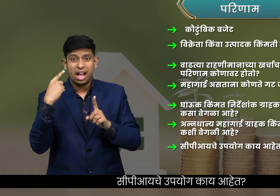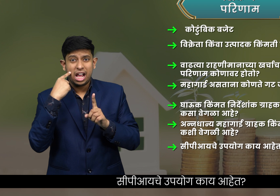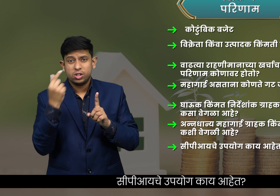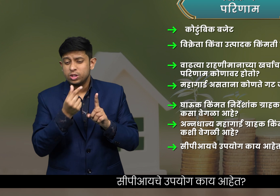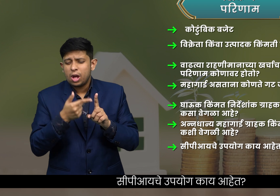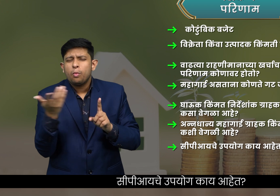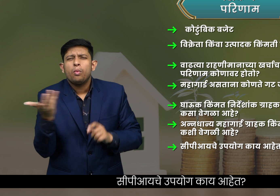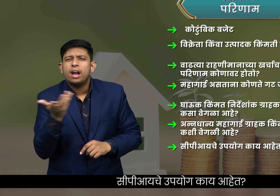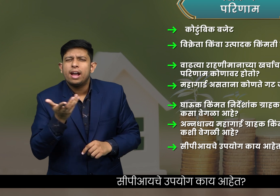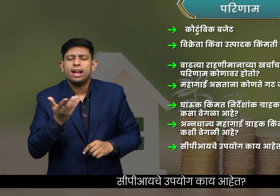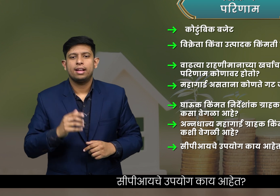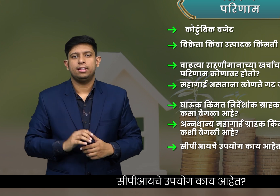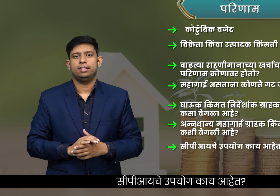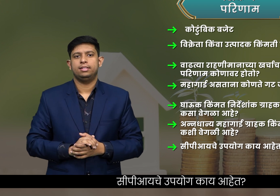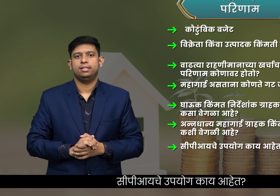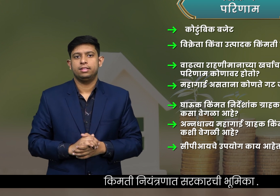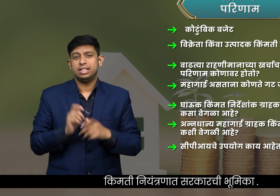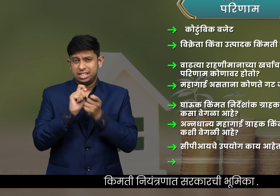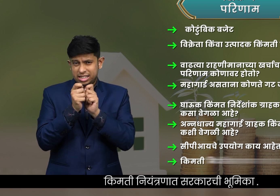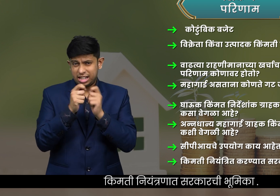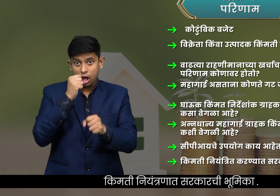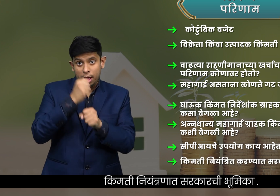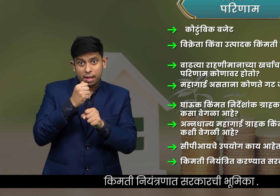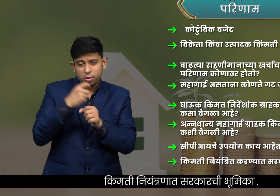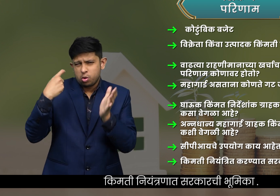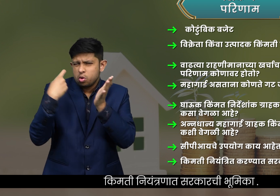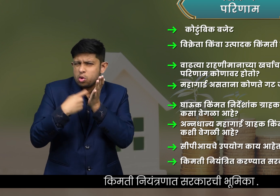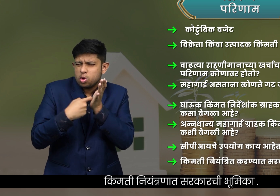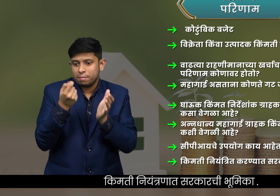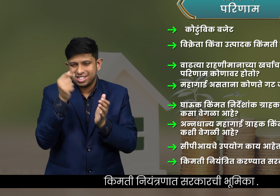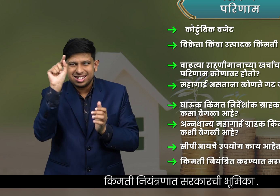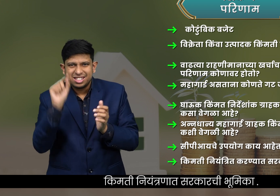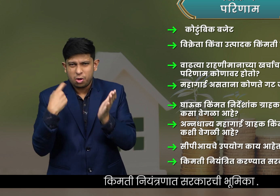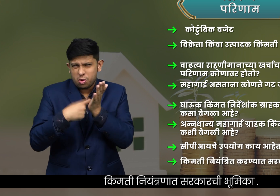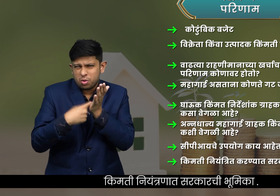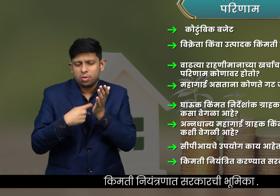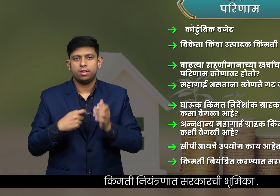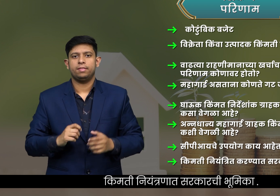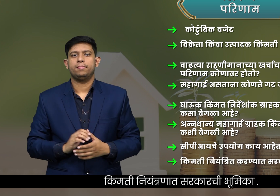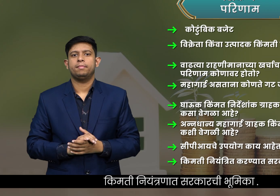CPI चे उपयोग काय आहेत, किंमती नियंत्रणात सरकारची भूमिका.